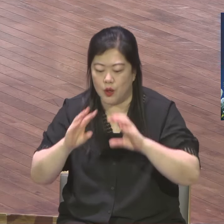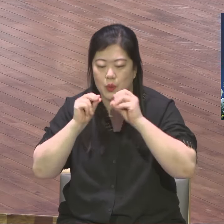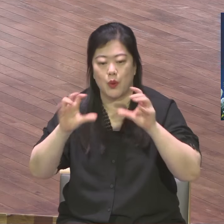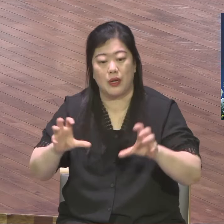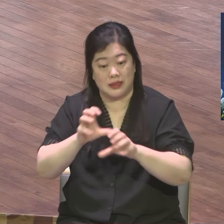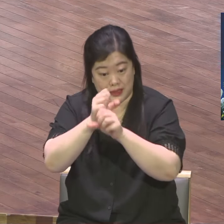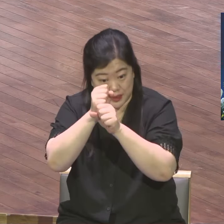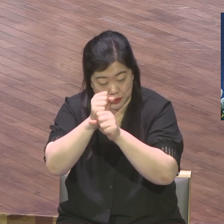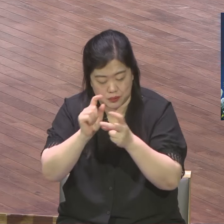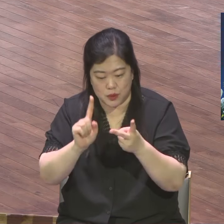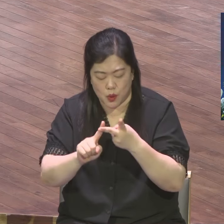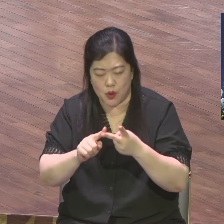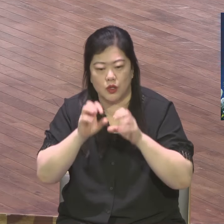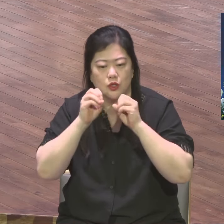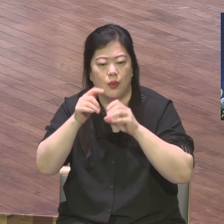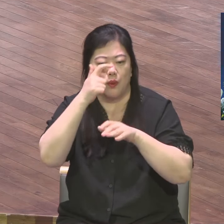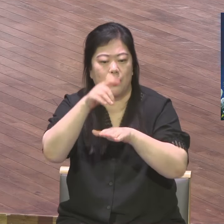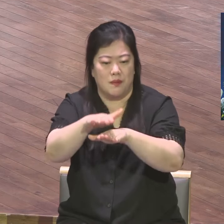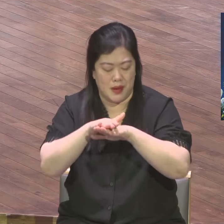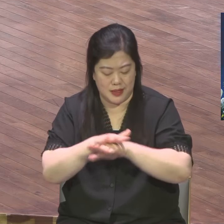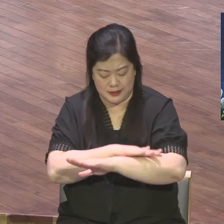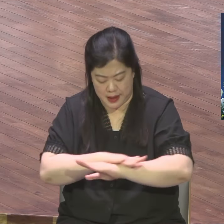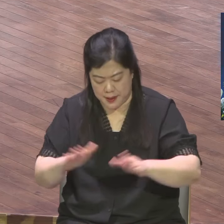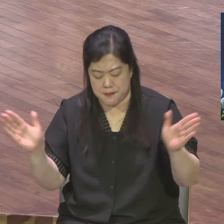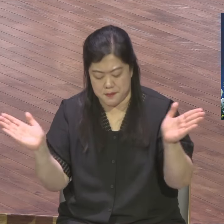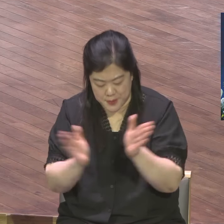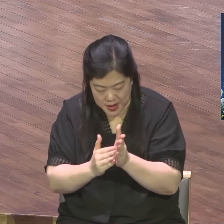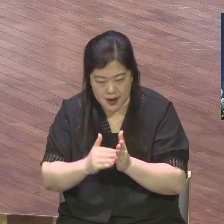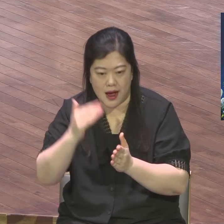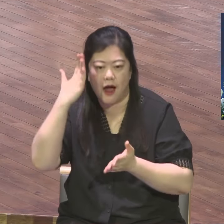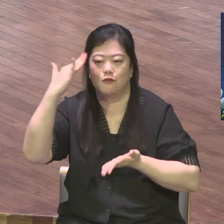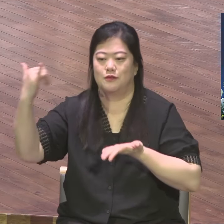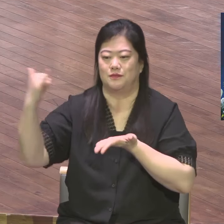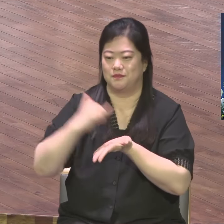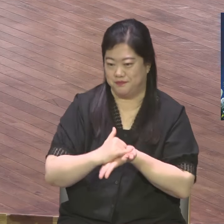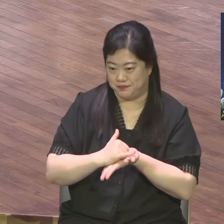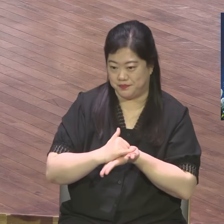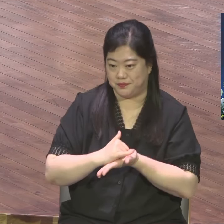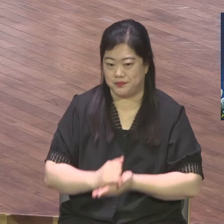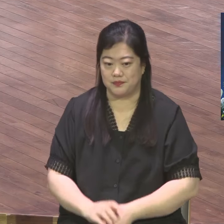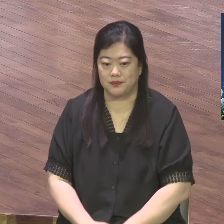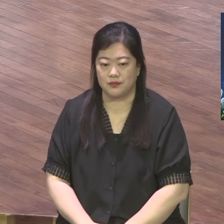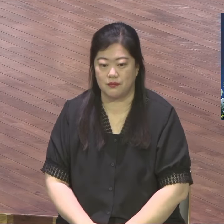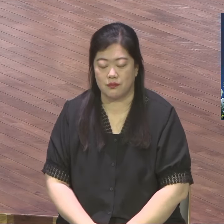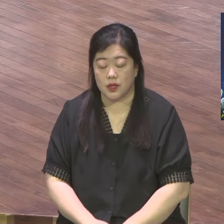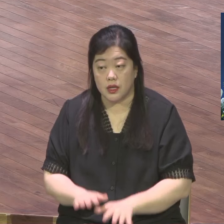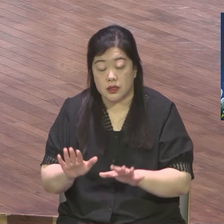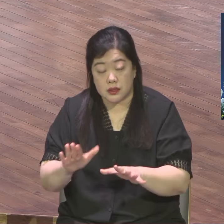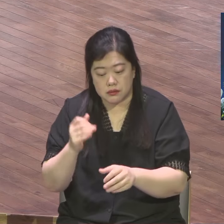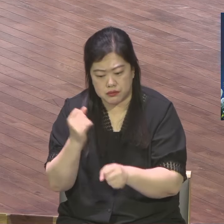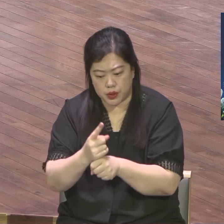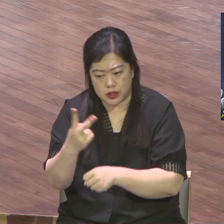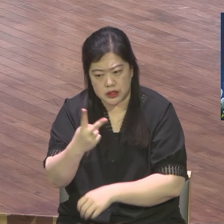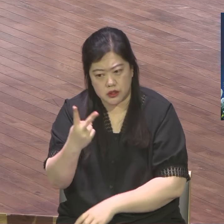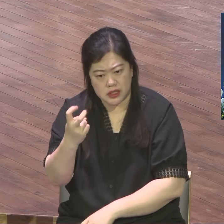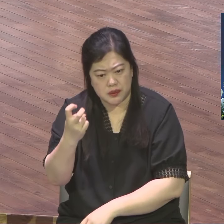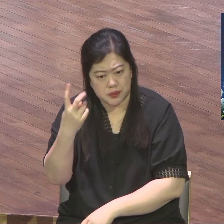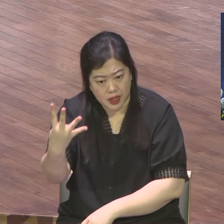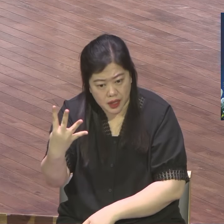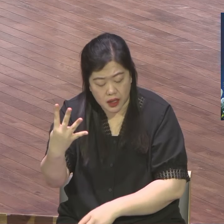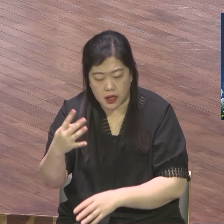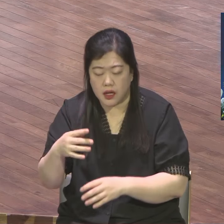예배까지 진행이 되었습니다. 자, 올해 들어와서 이제 해외 전도 집회가 열리게